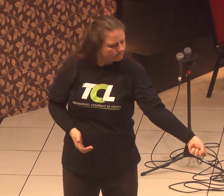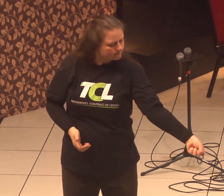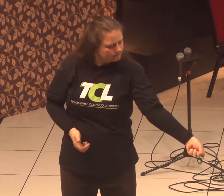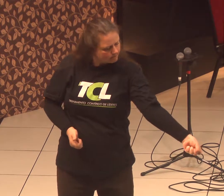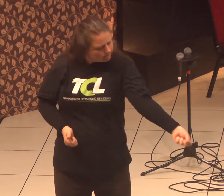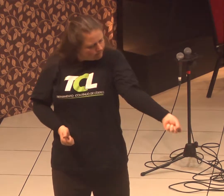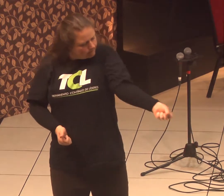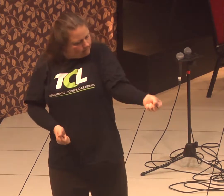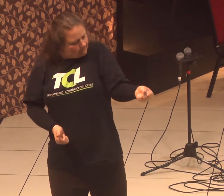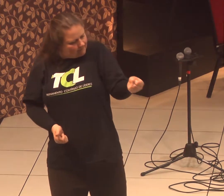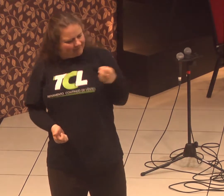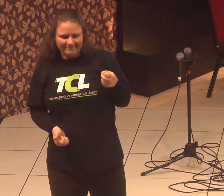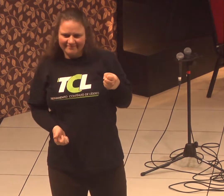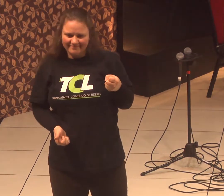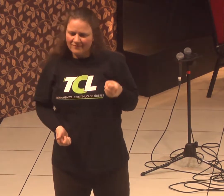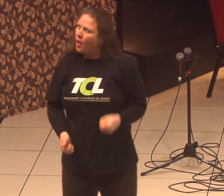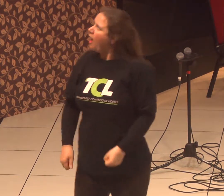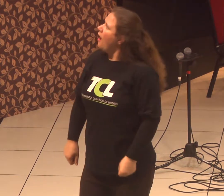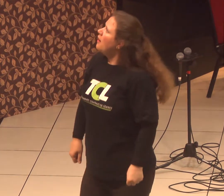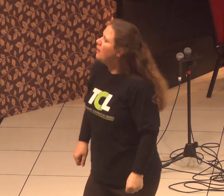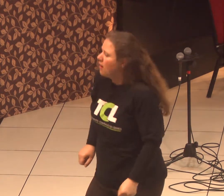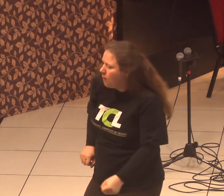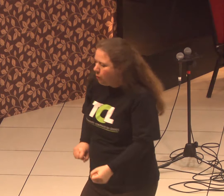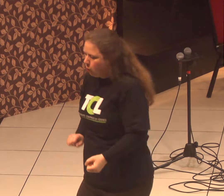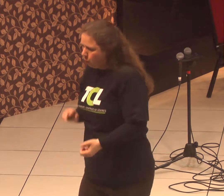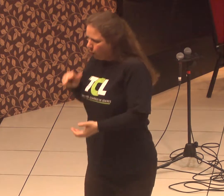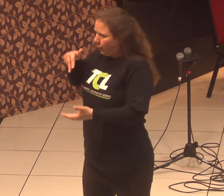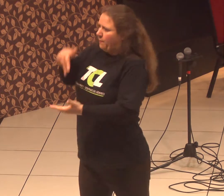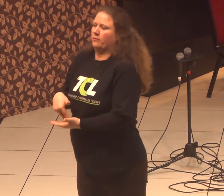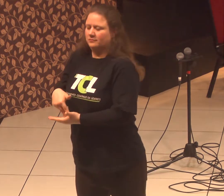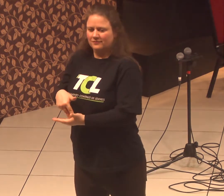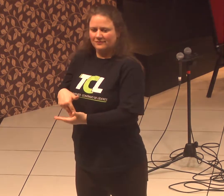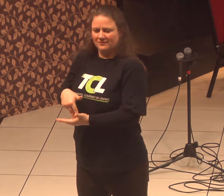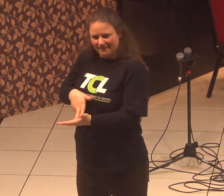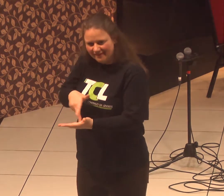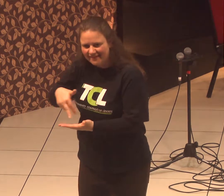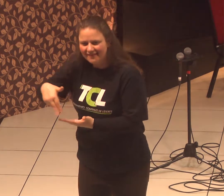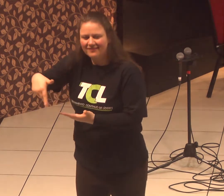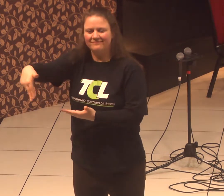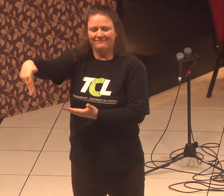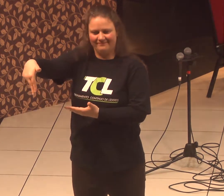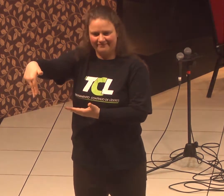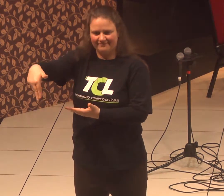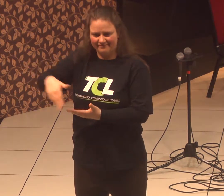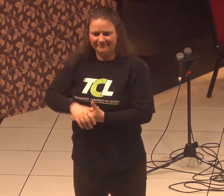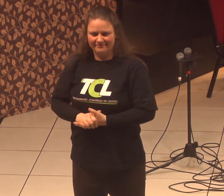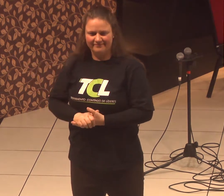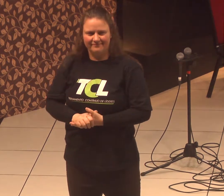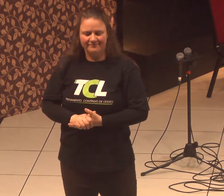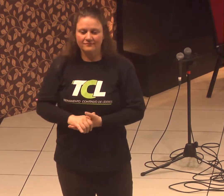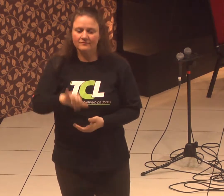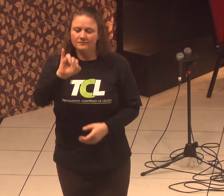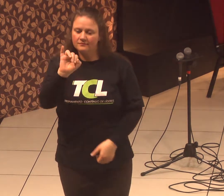levou a uma iniciativa para que uma caminhada começasse.